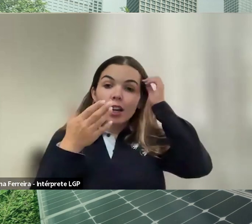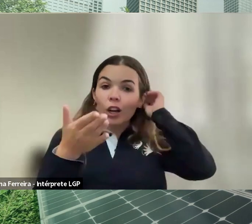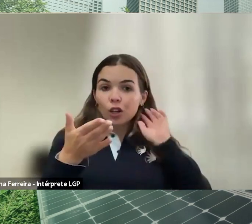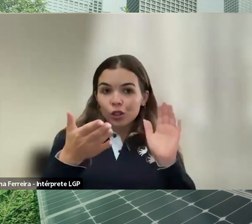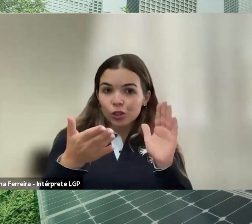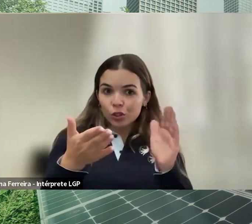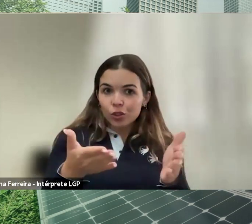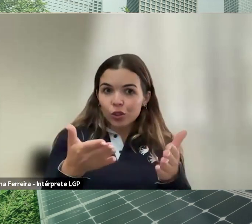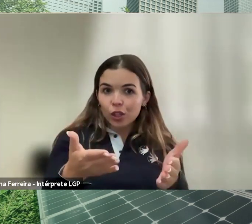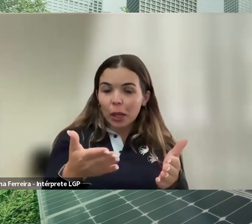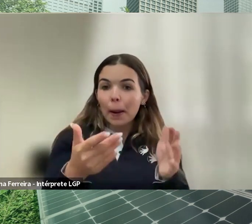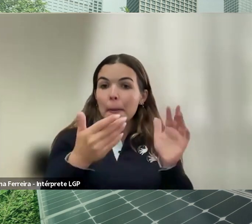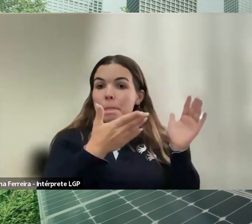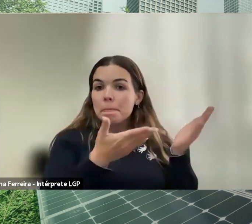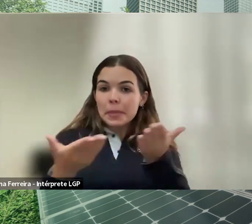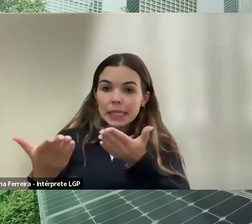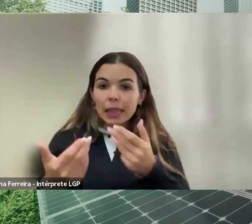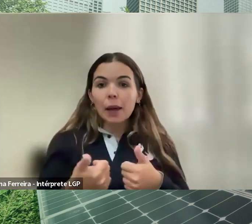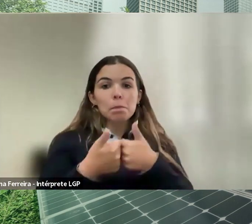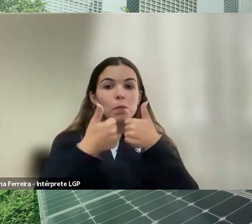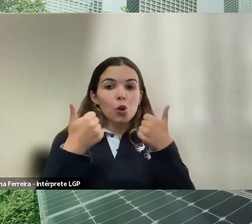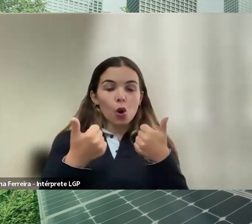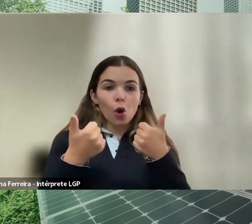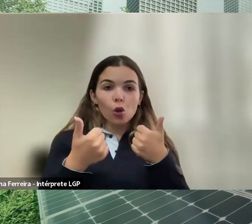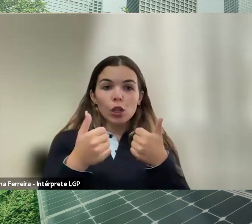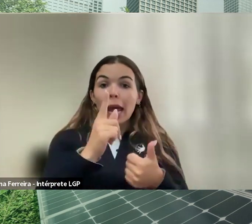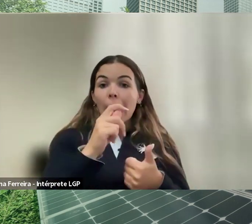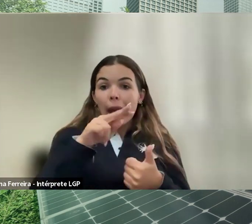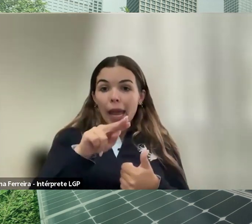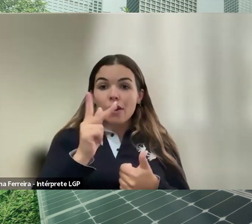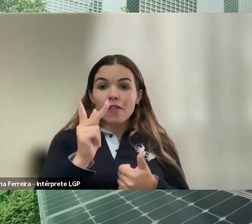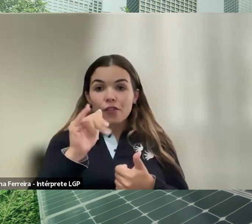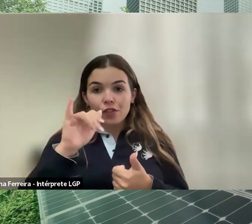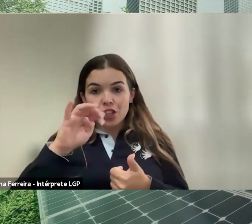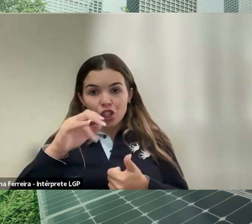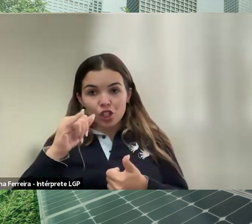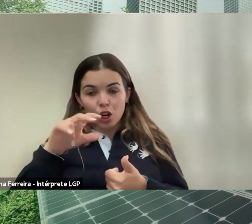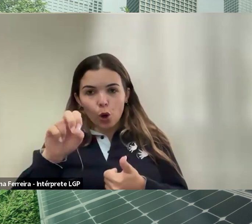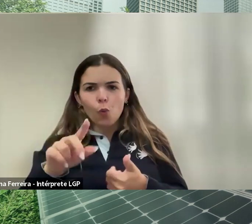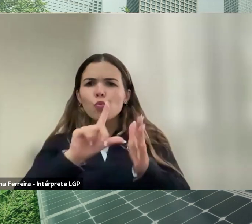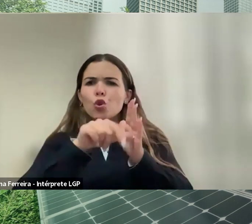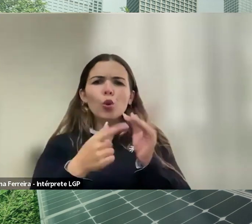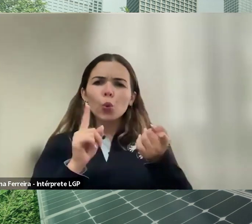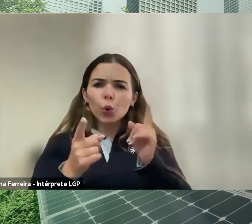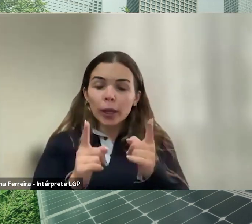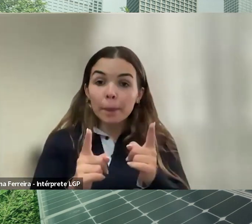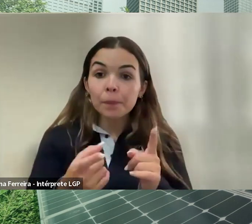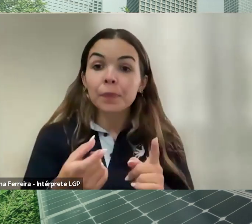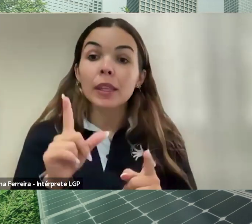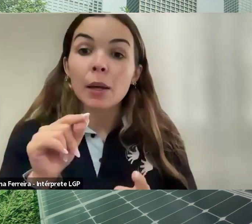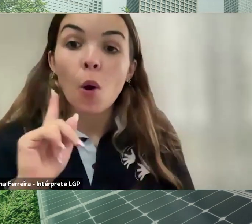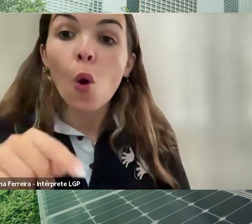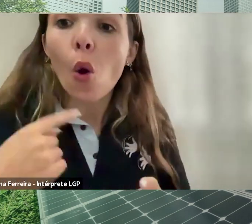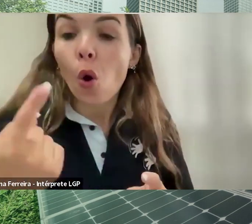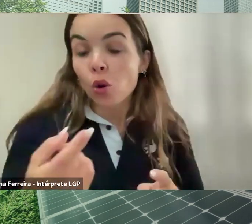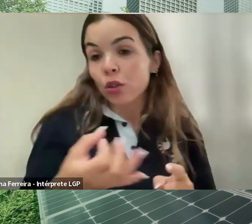que permite apresentar um pouco melhor o que é o nosso projeto Envision. Eu vou também pegar um pouco naquilo que já foi dito pelos outros oradores, acho que